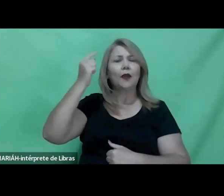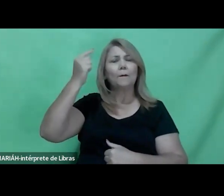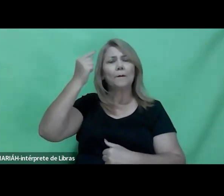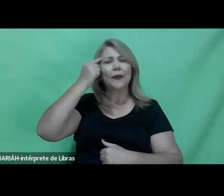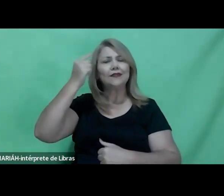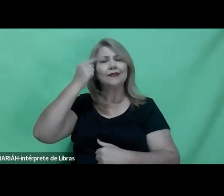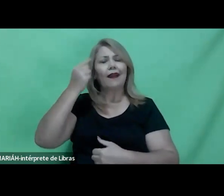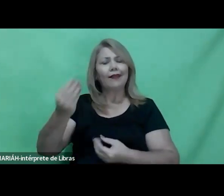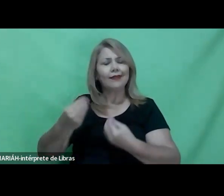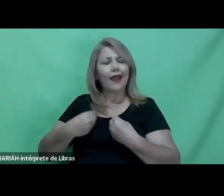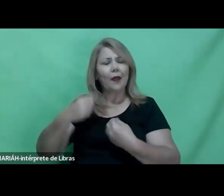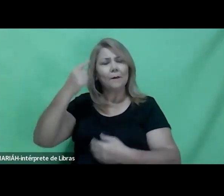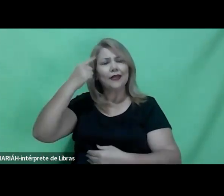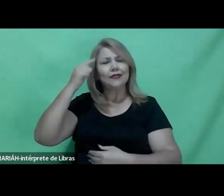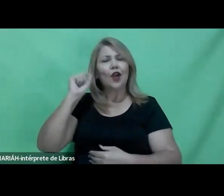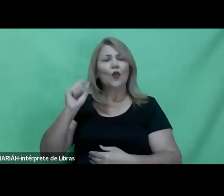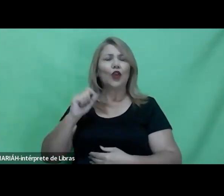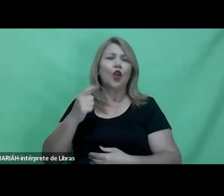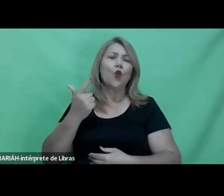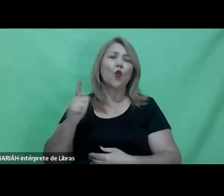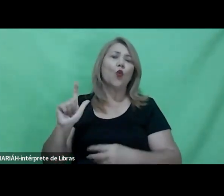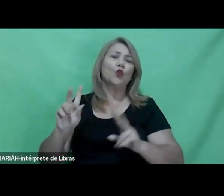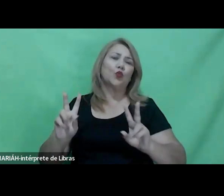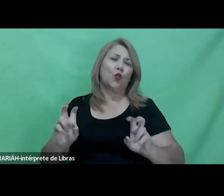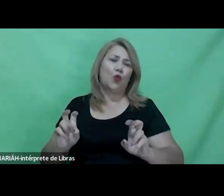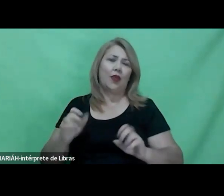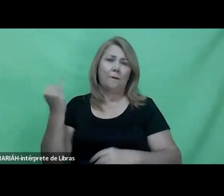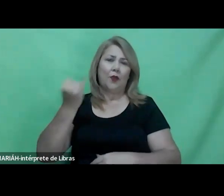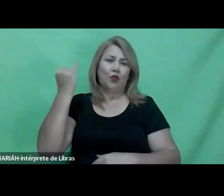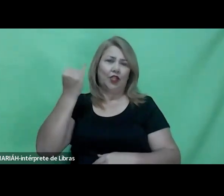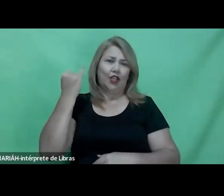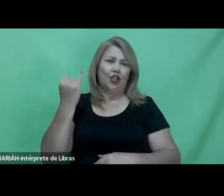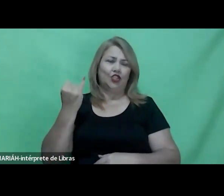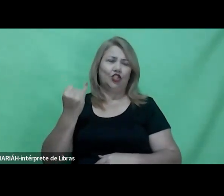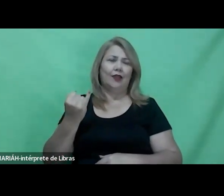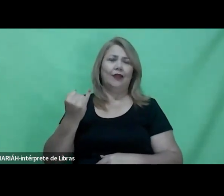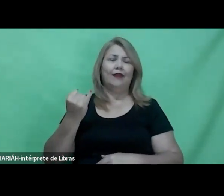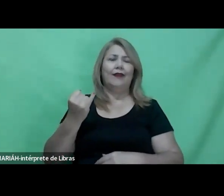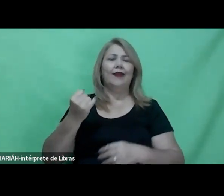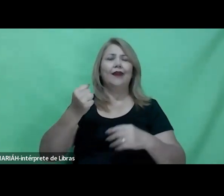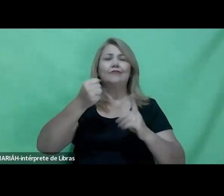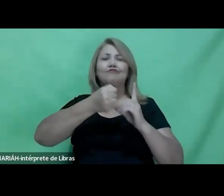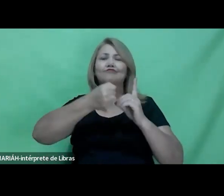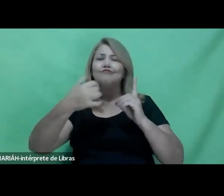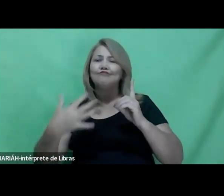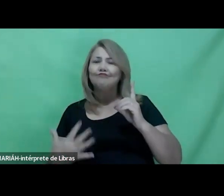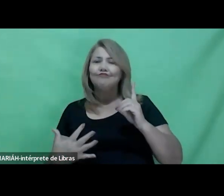en otro factor importantísimo a tener en cuenta cuando describimos para una persona